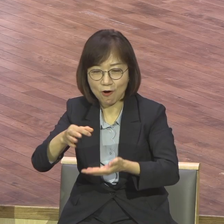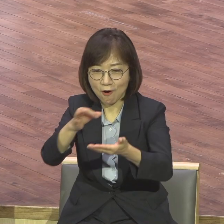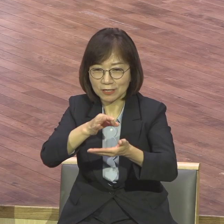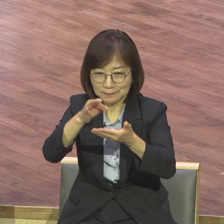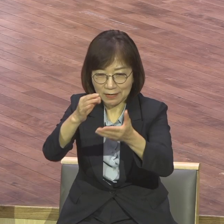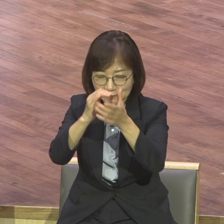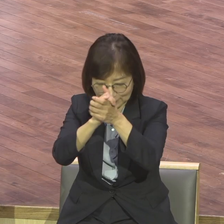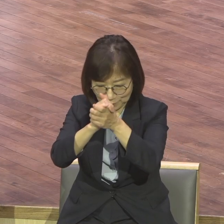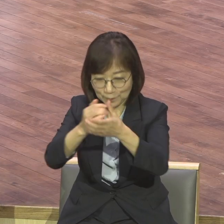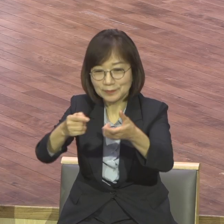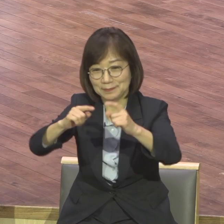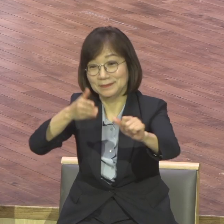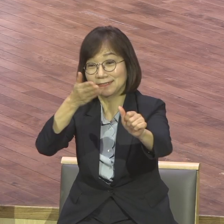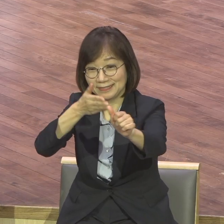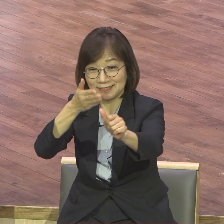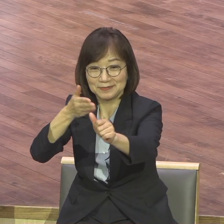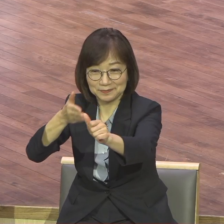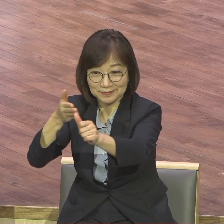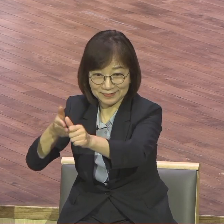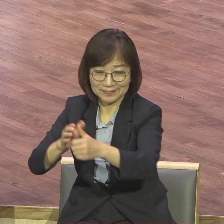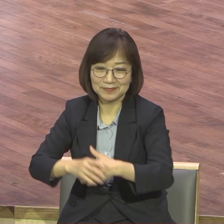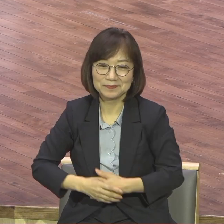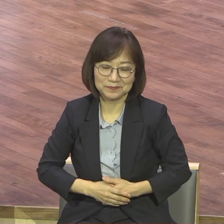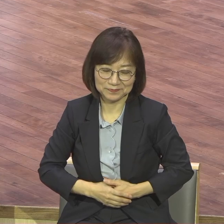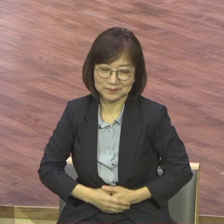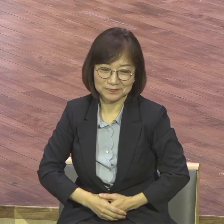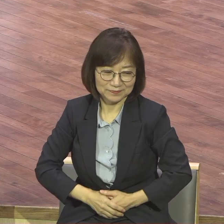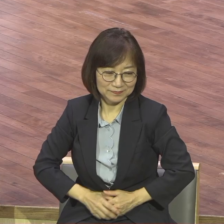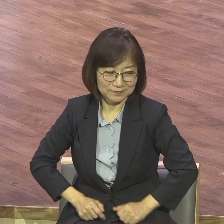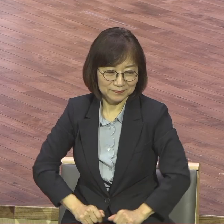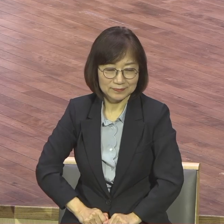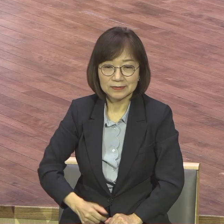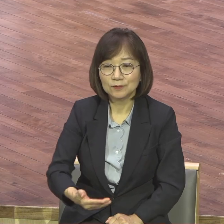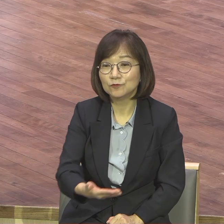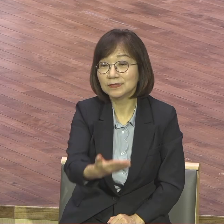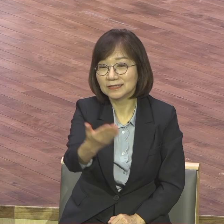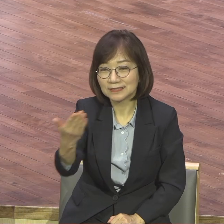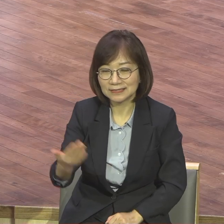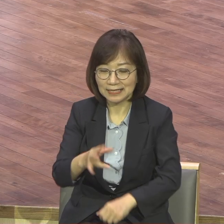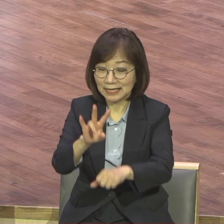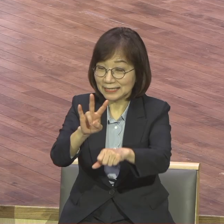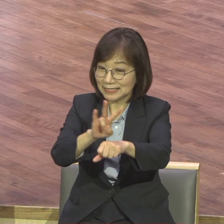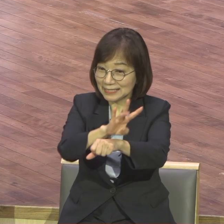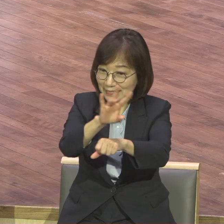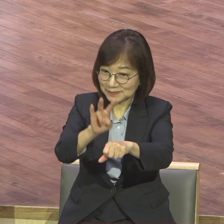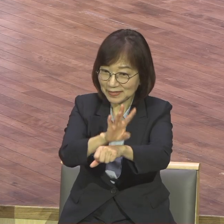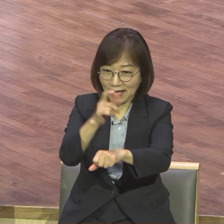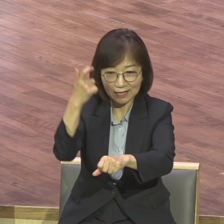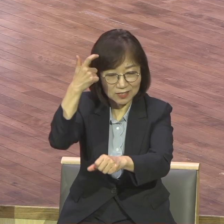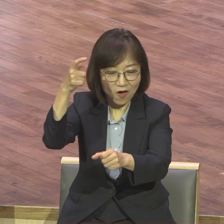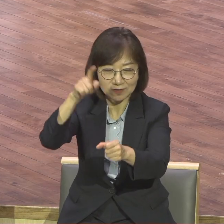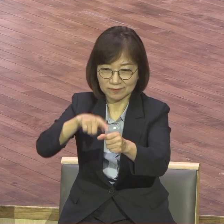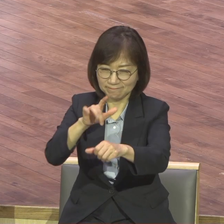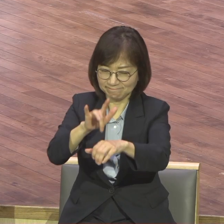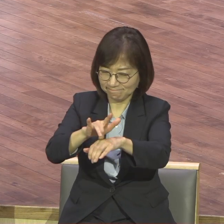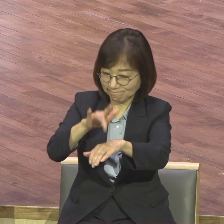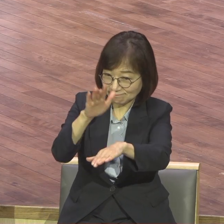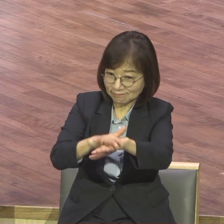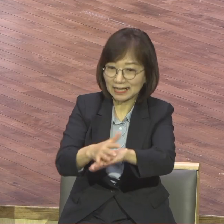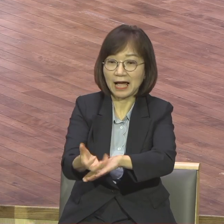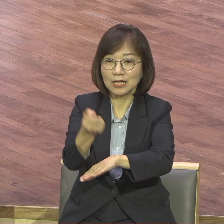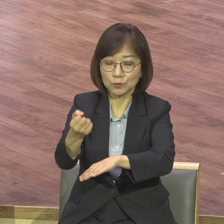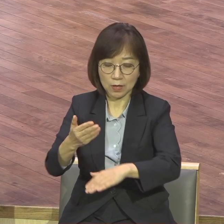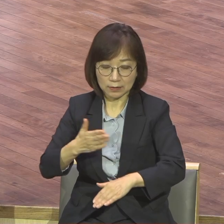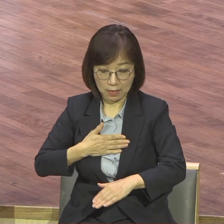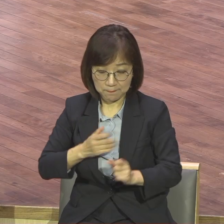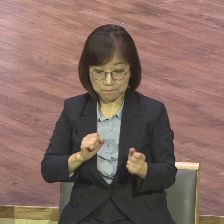바랍니다. 여기 모든 성도들은 24 영적 체질이 되어가지고 나를 살리고 현장